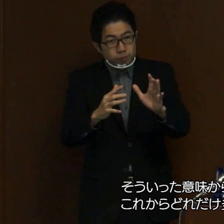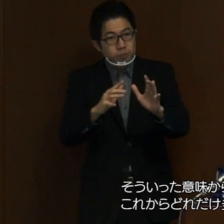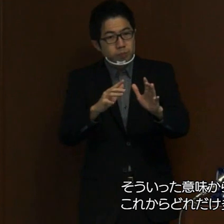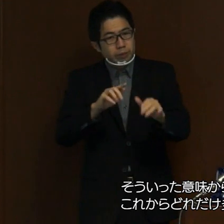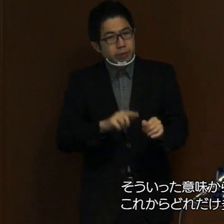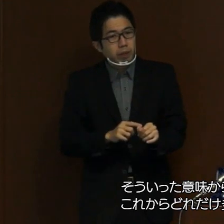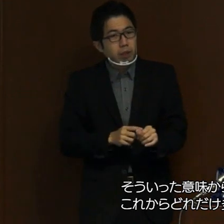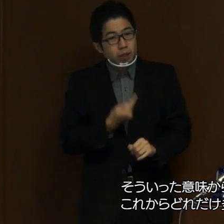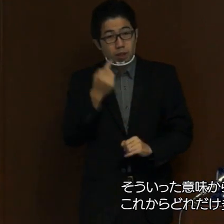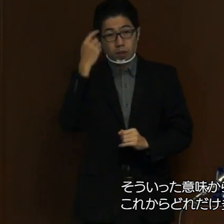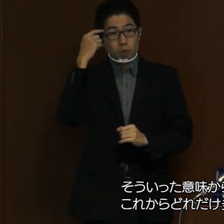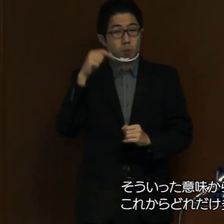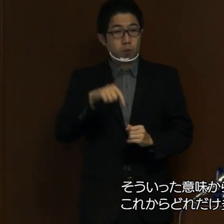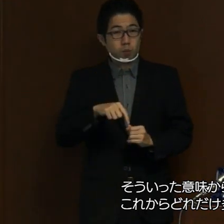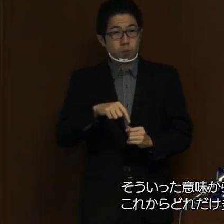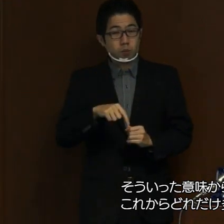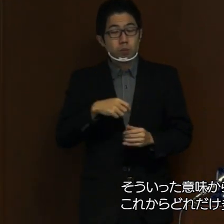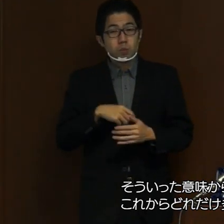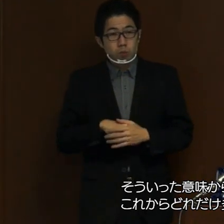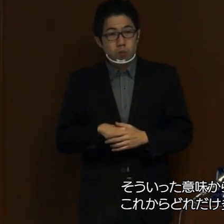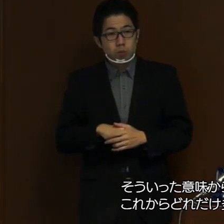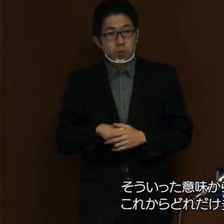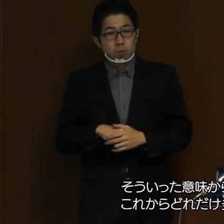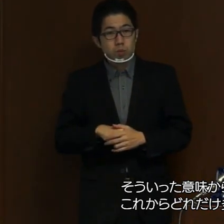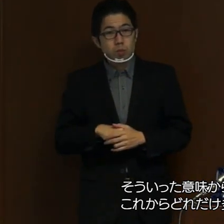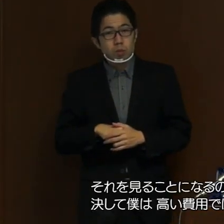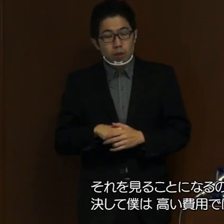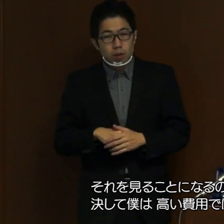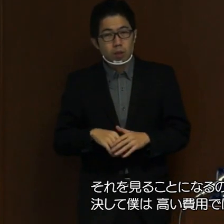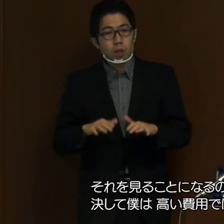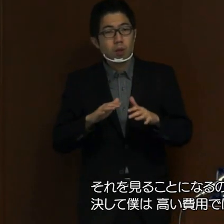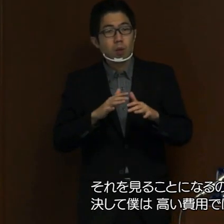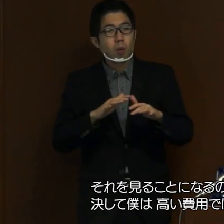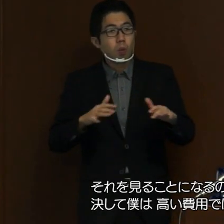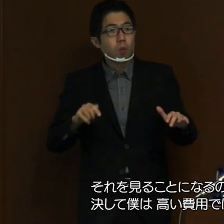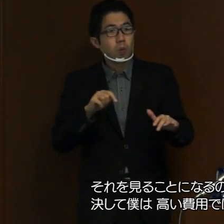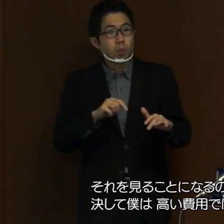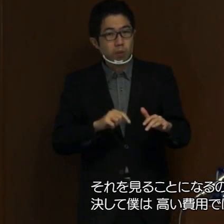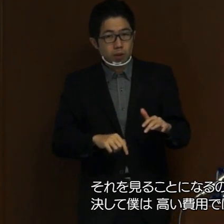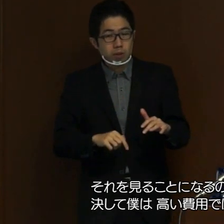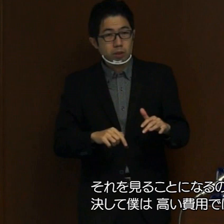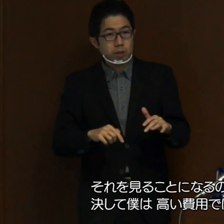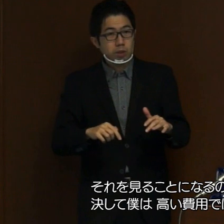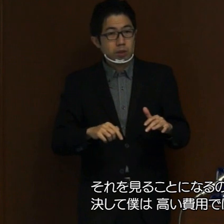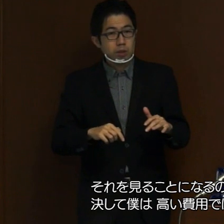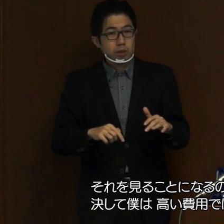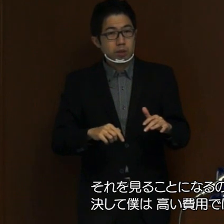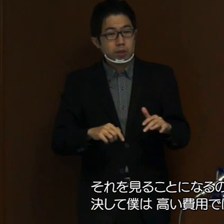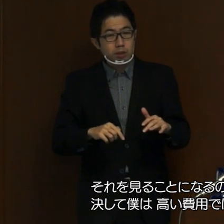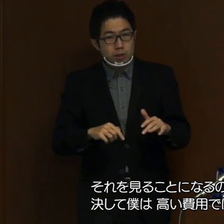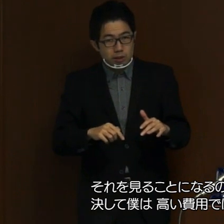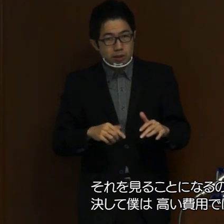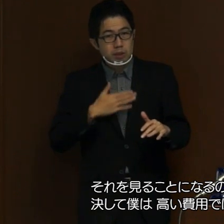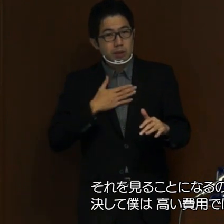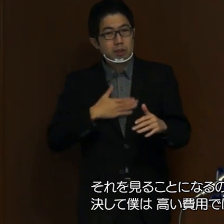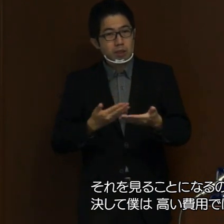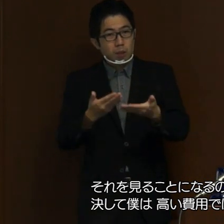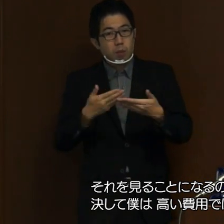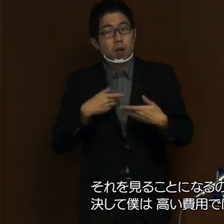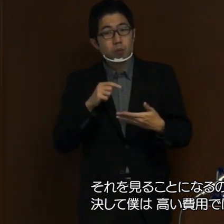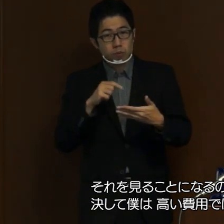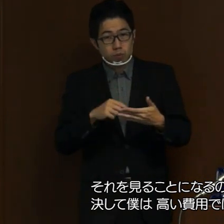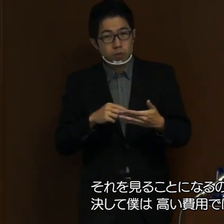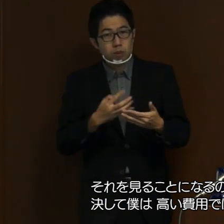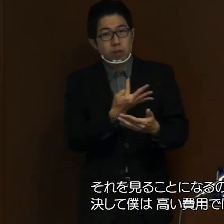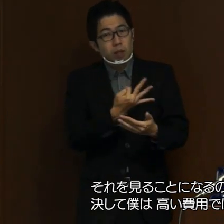からすると、これからどれだけ多くの子どもたちがそれを見ることになるのかと考えたときに、決して僕は高